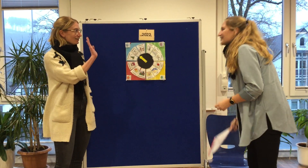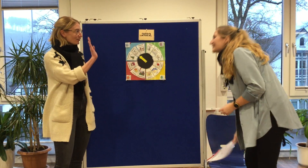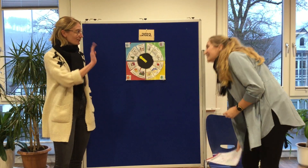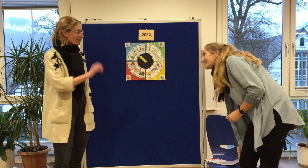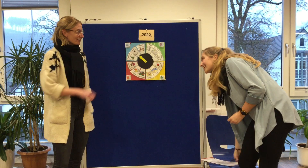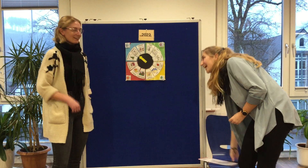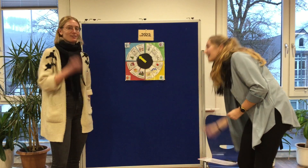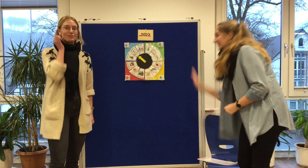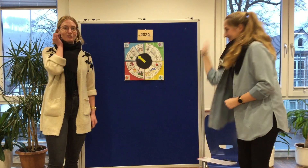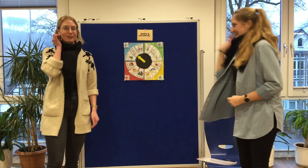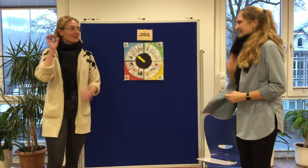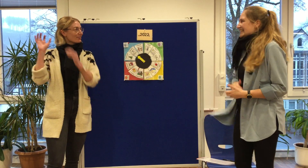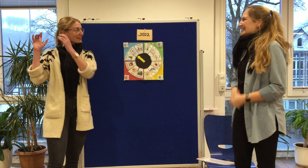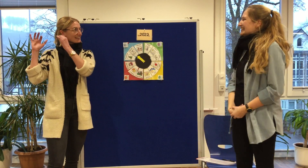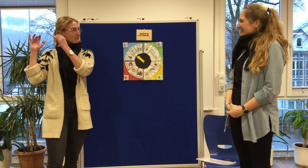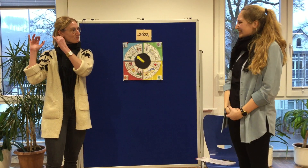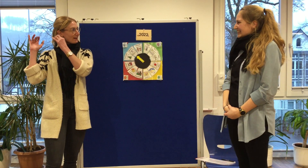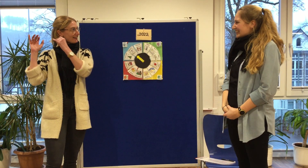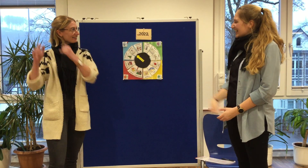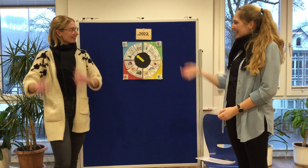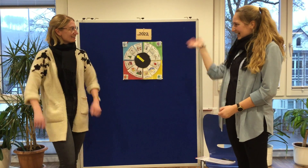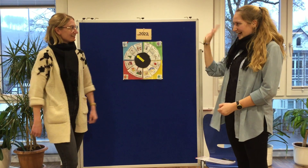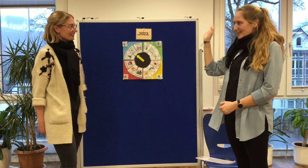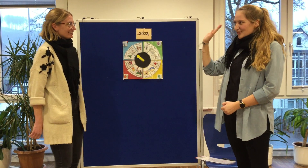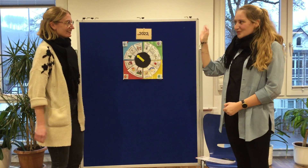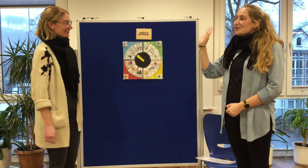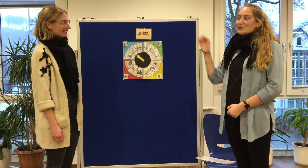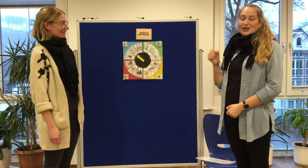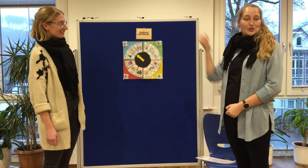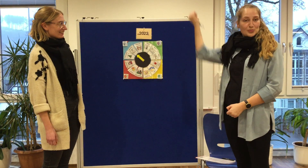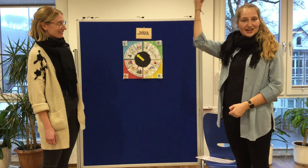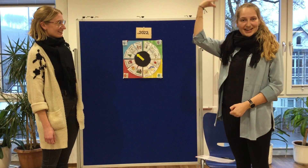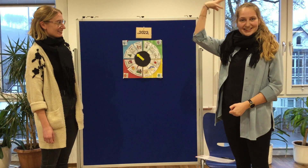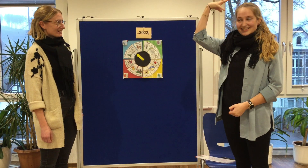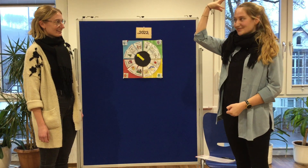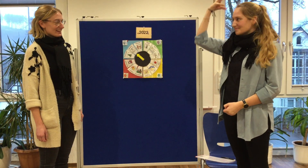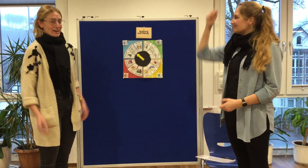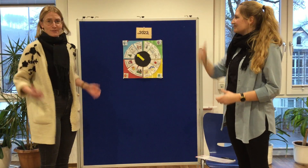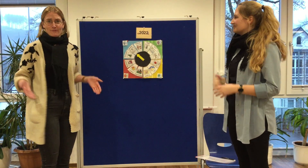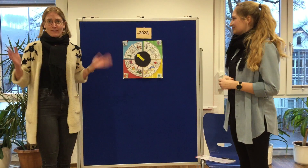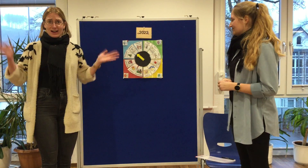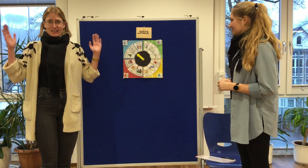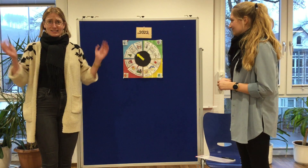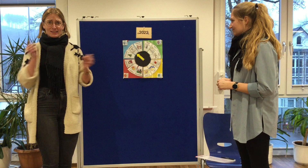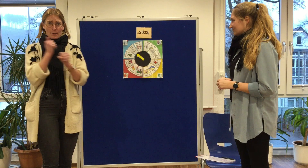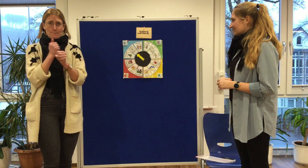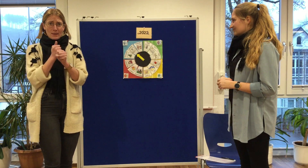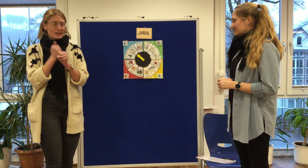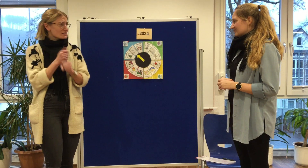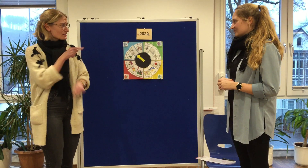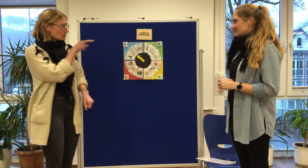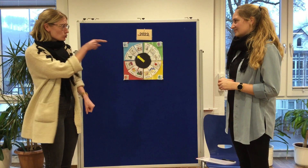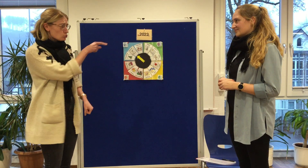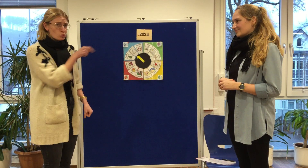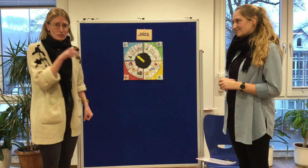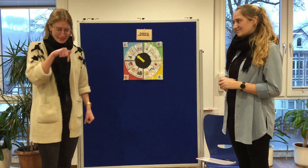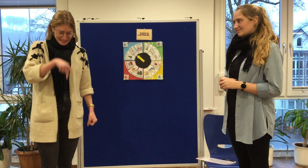Hallo. Ach, Frau Kemper. Hallo, Frau Sparaga. Was machst du denn